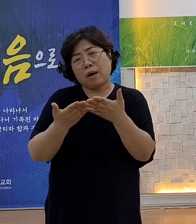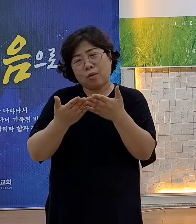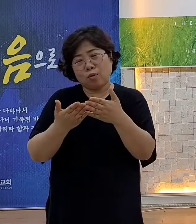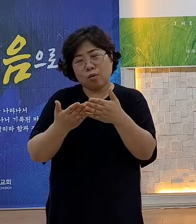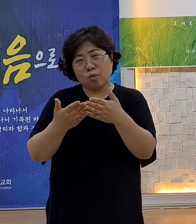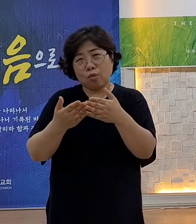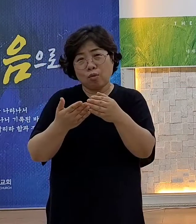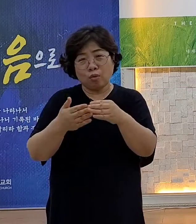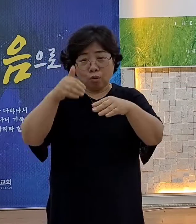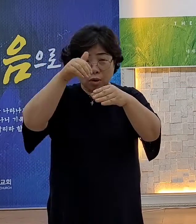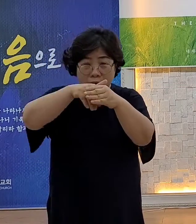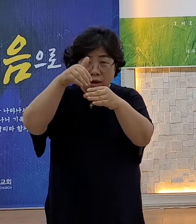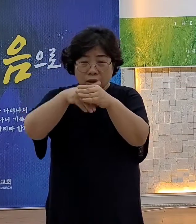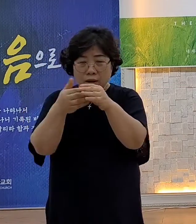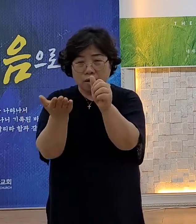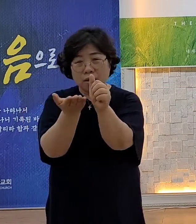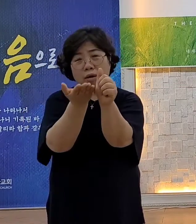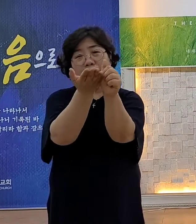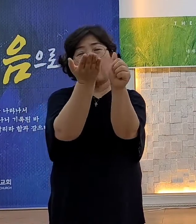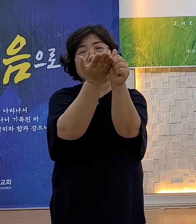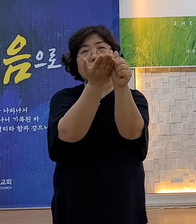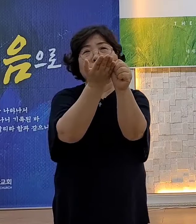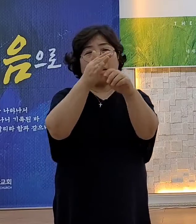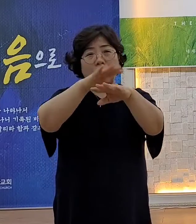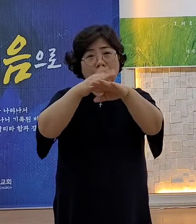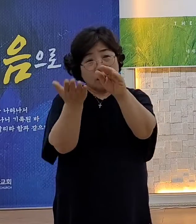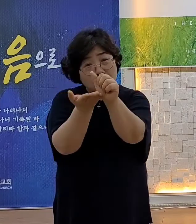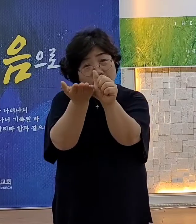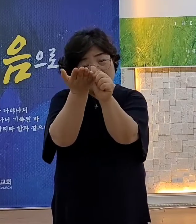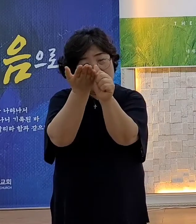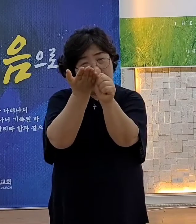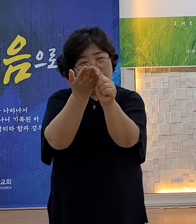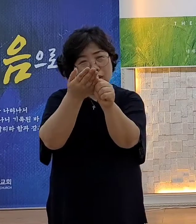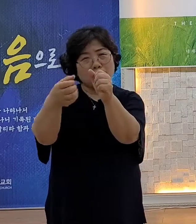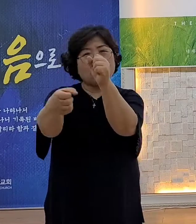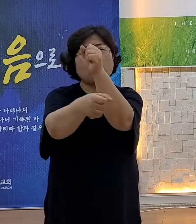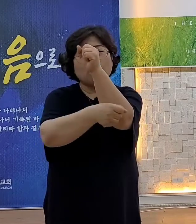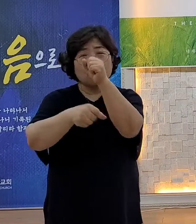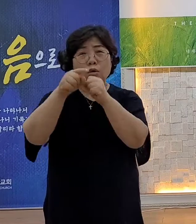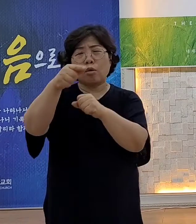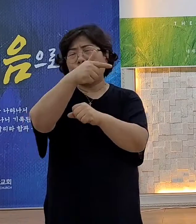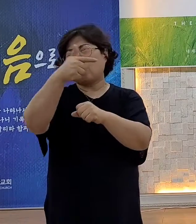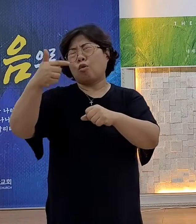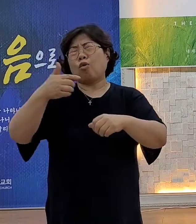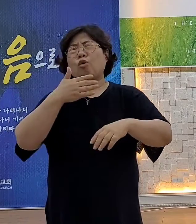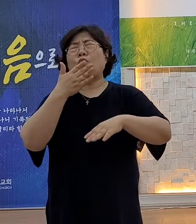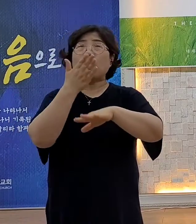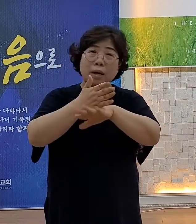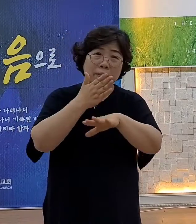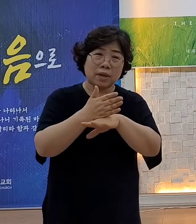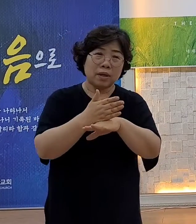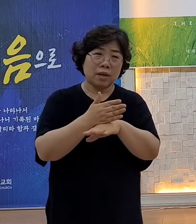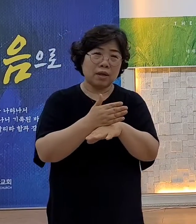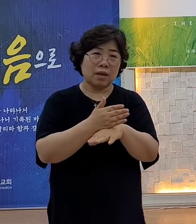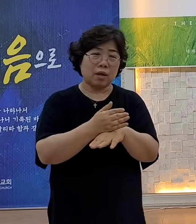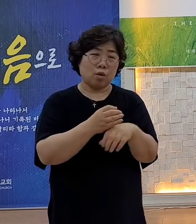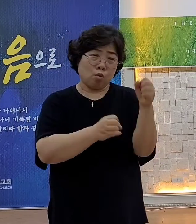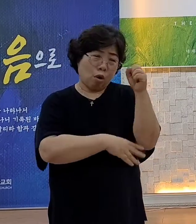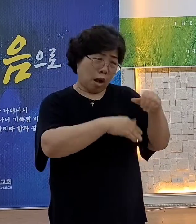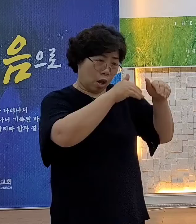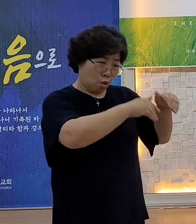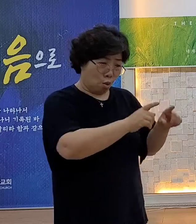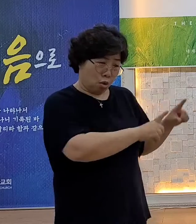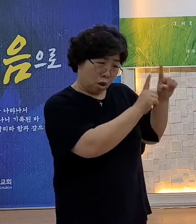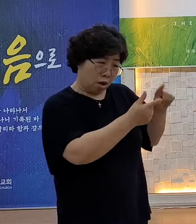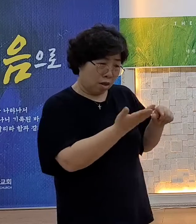처음으로 추수를 하게 하신다니 꿈만 같았습니다. 얼마나 감사했습니까? 종으로 살던 사람들이 지금 그 자기 땅